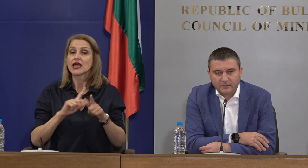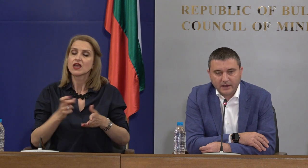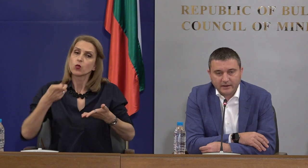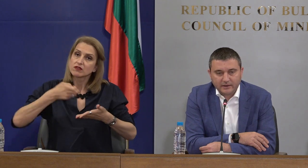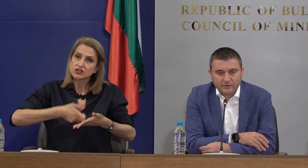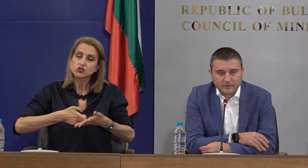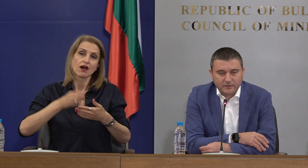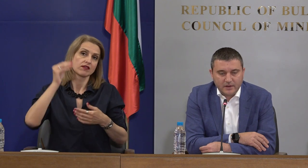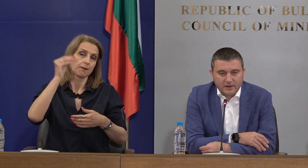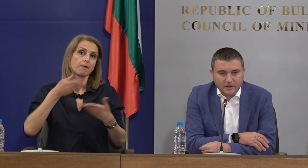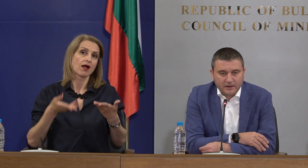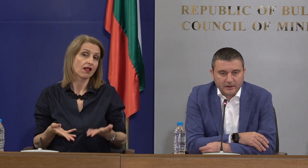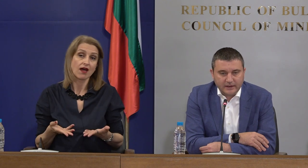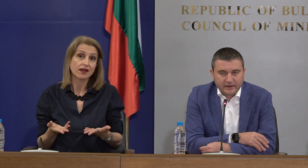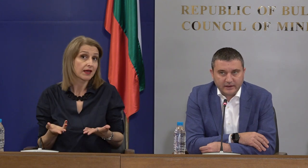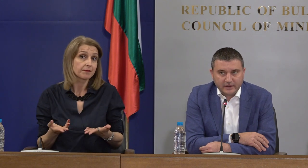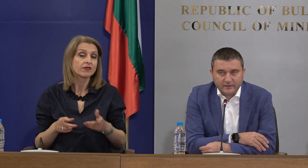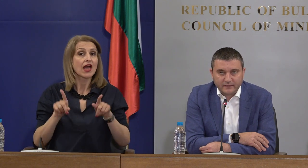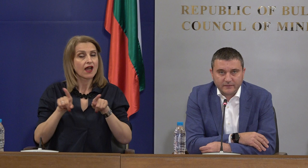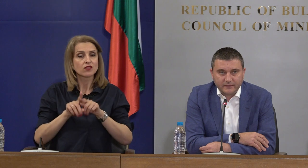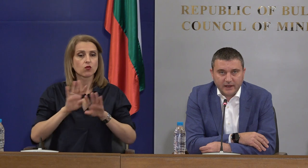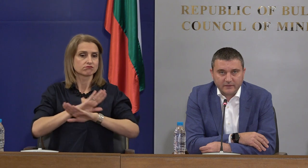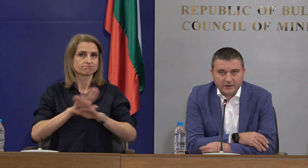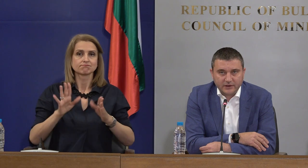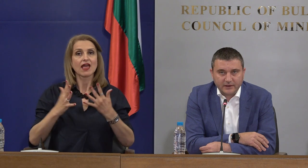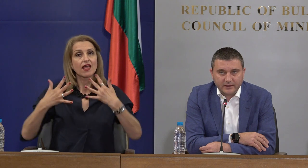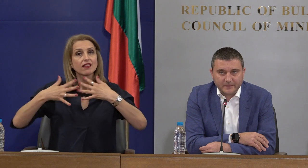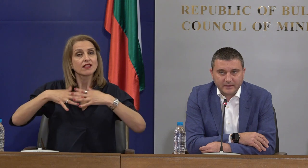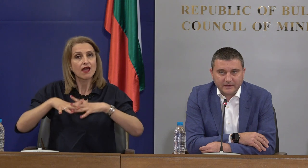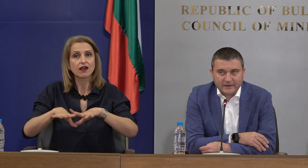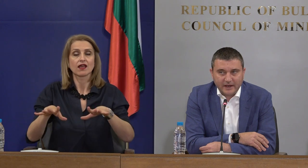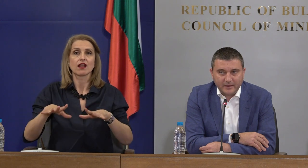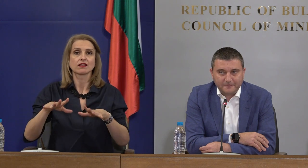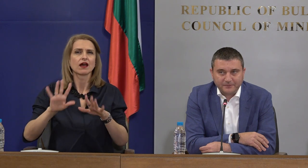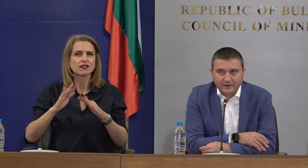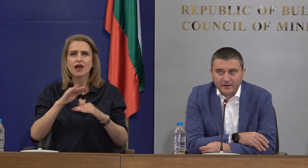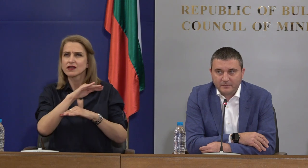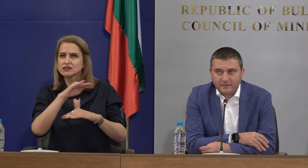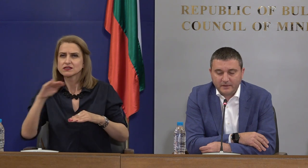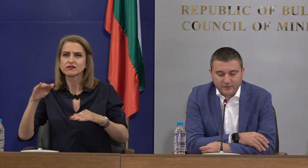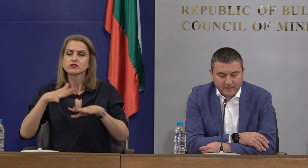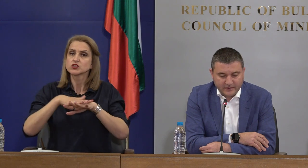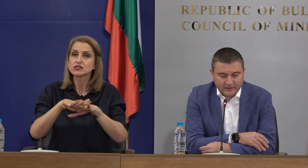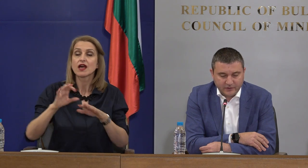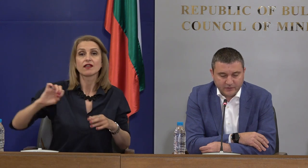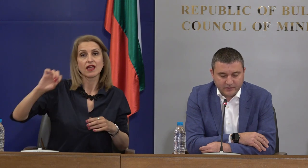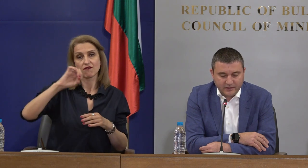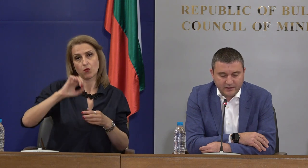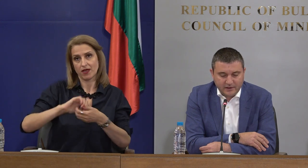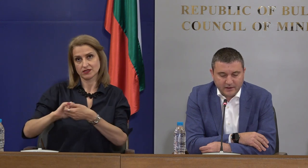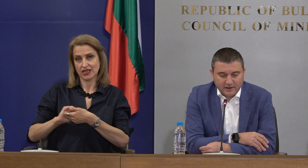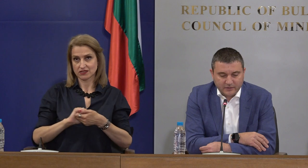утвърждаването на България като интегрирана в най-вътрешните системи на Европейския